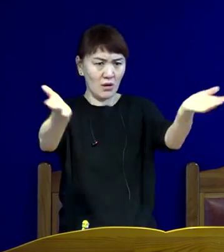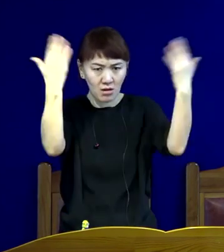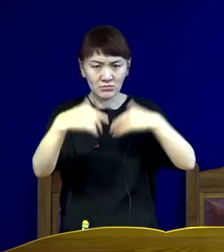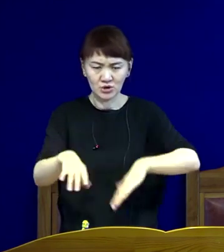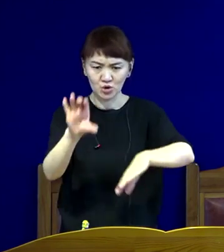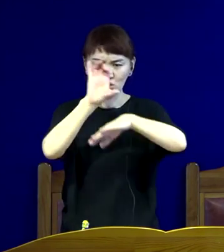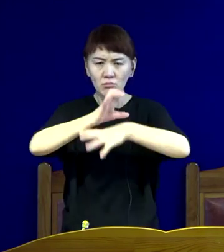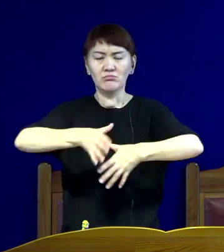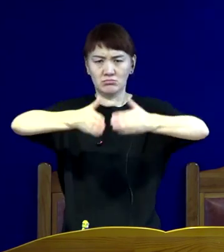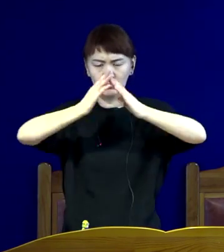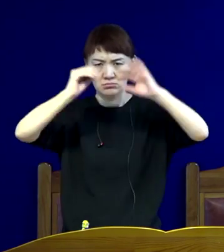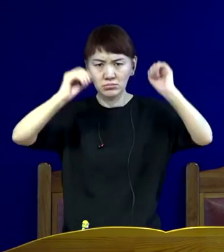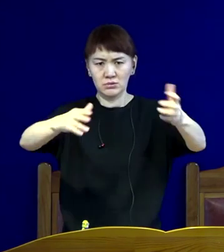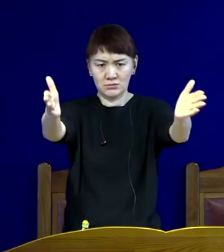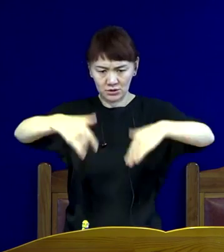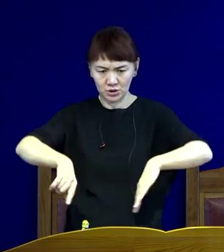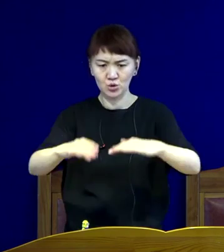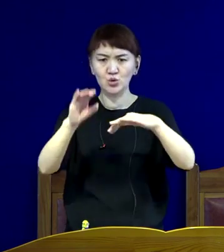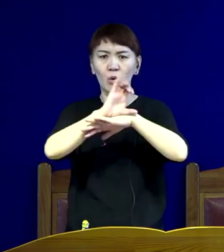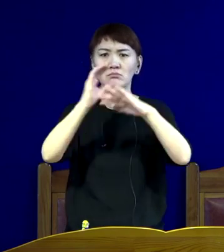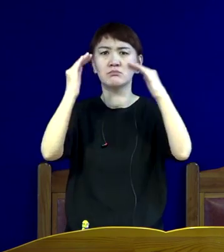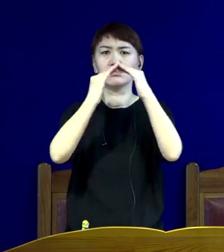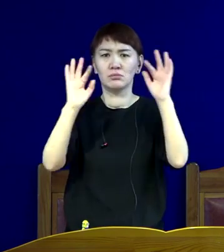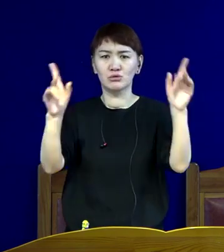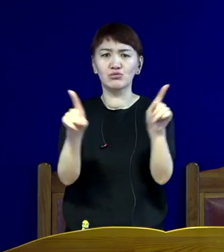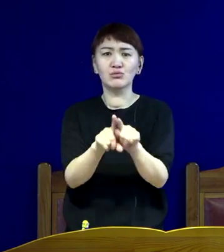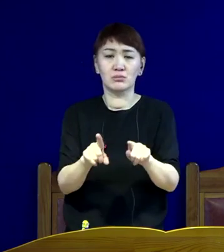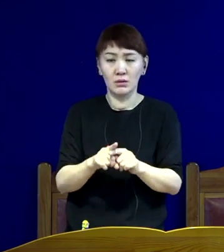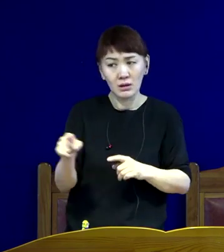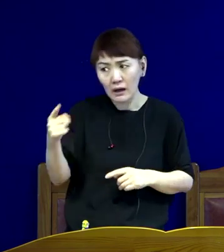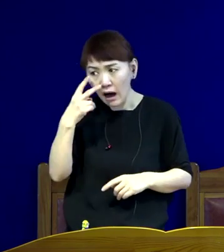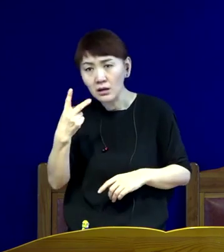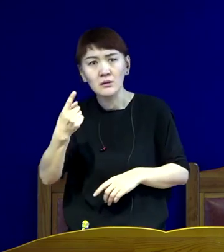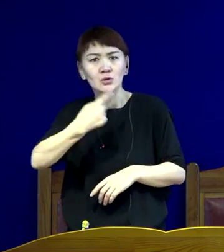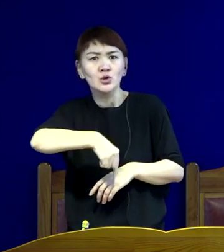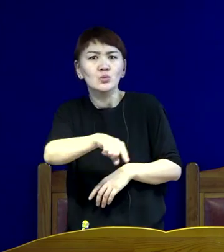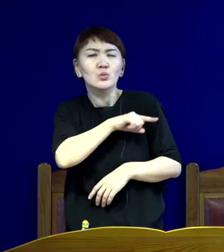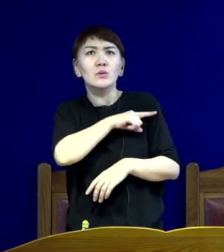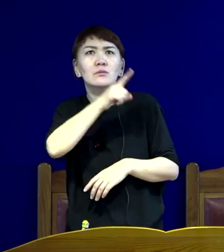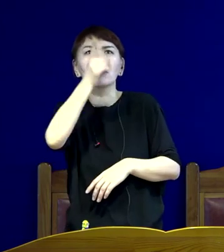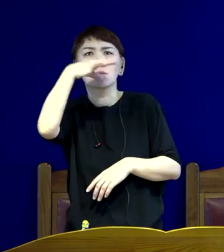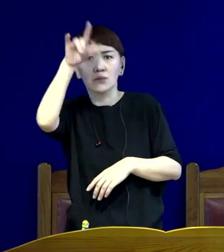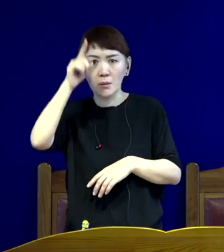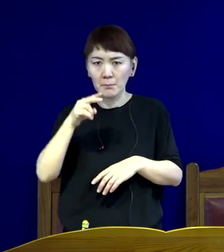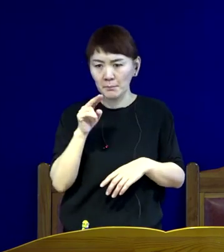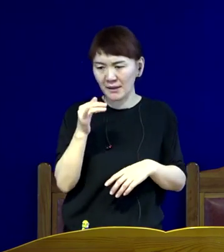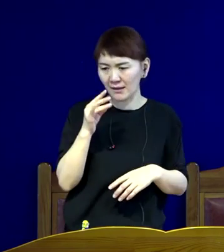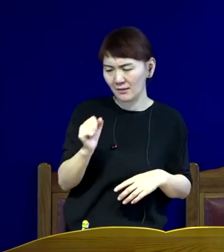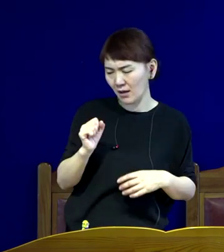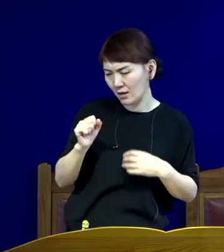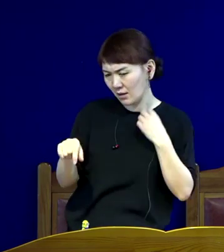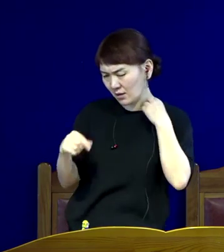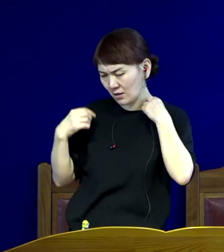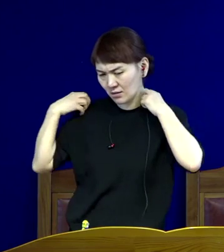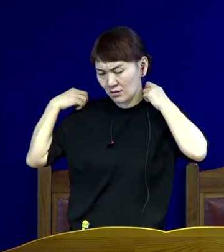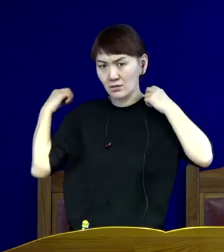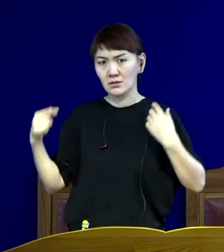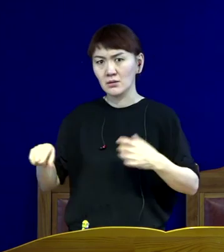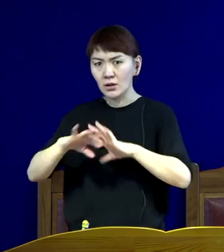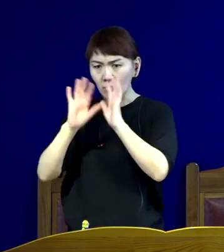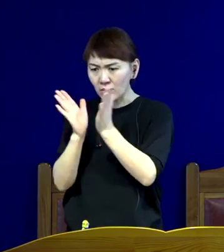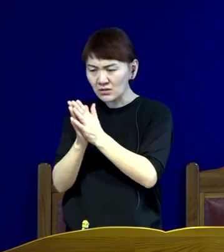хүмүүсийн хувьд бол бурхан нэгдгээрт байгаа хүмүүс. Яг айлхам Филимон, Апиа гэдэг хоёр хүн Онесимыг яаж